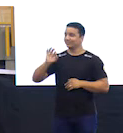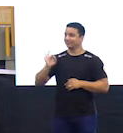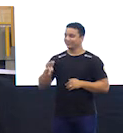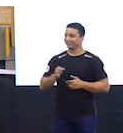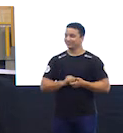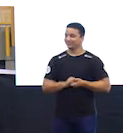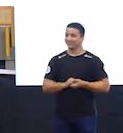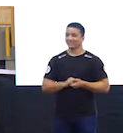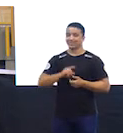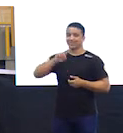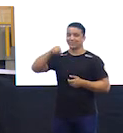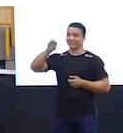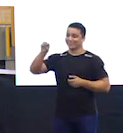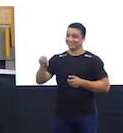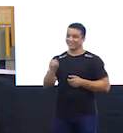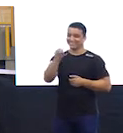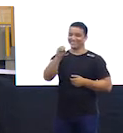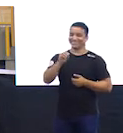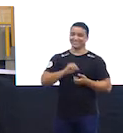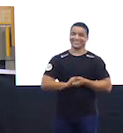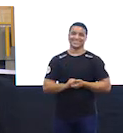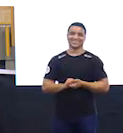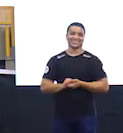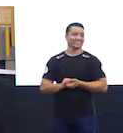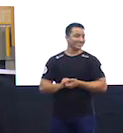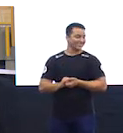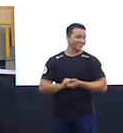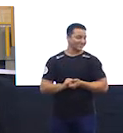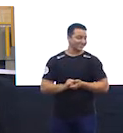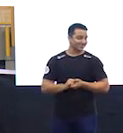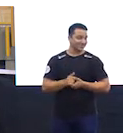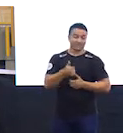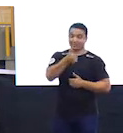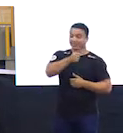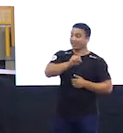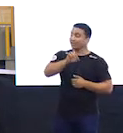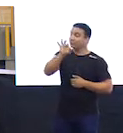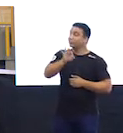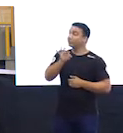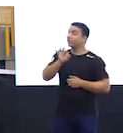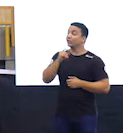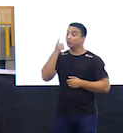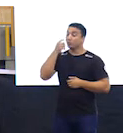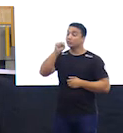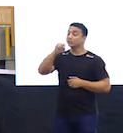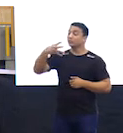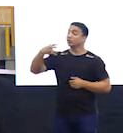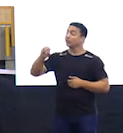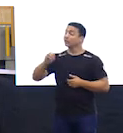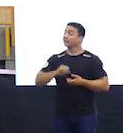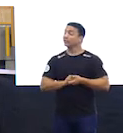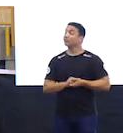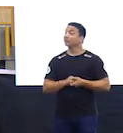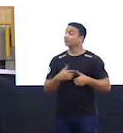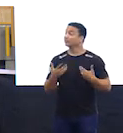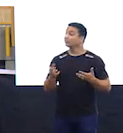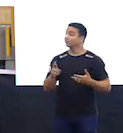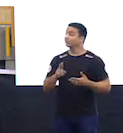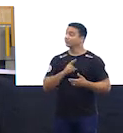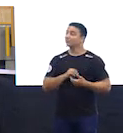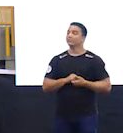130. É a vírgula andar uma casa. Vamos lá, gente, vamos lá. 10% de 840?